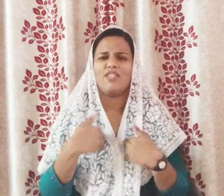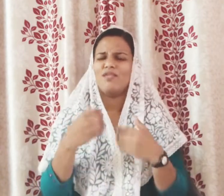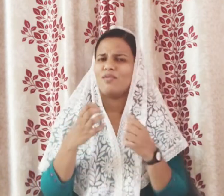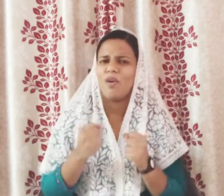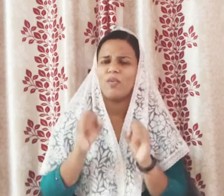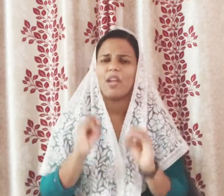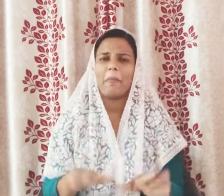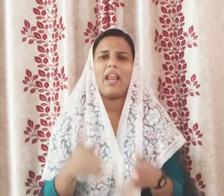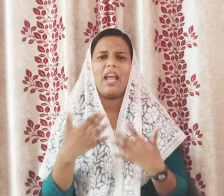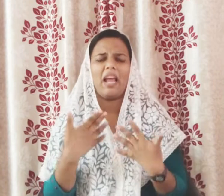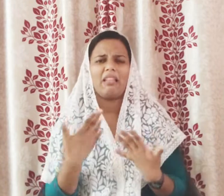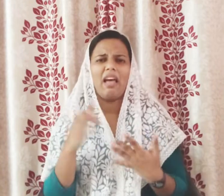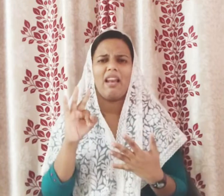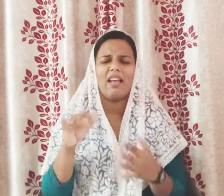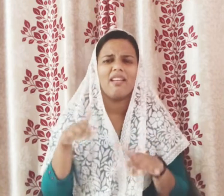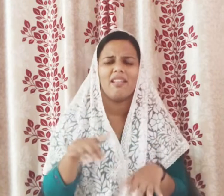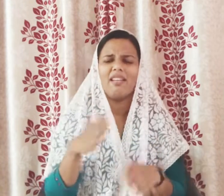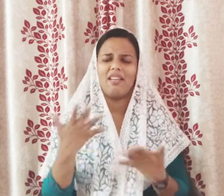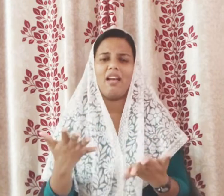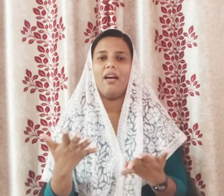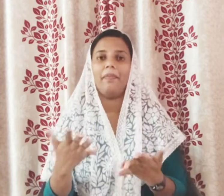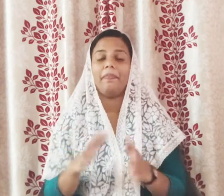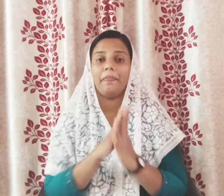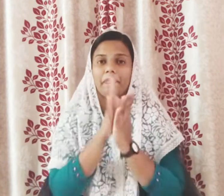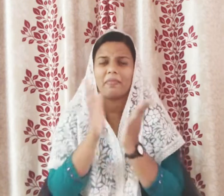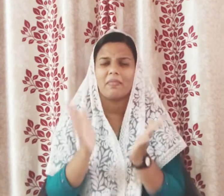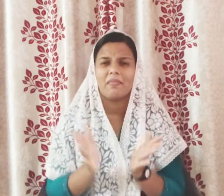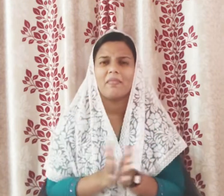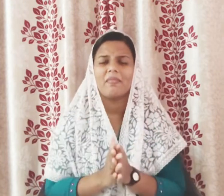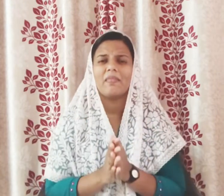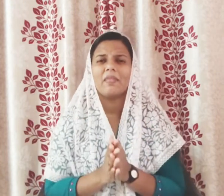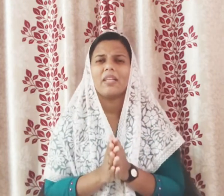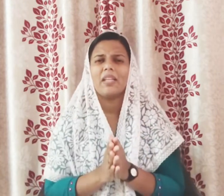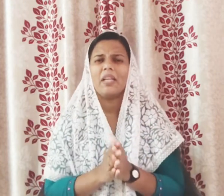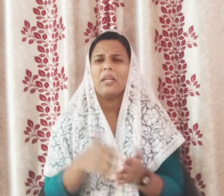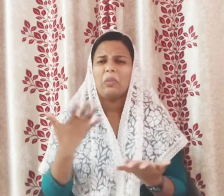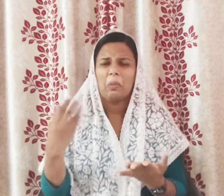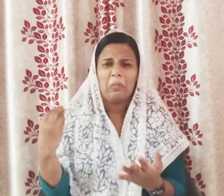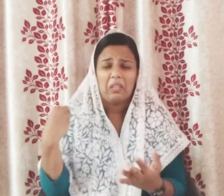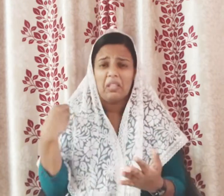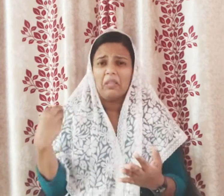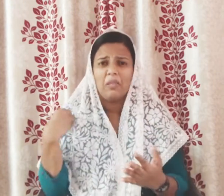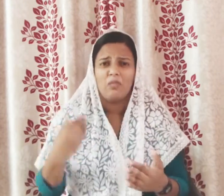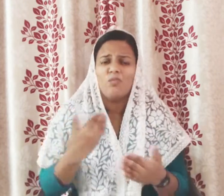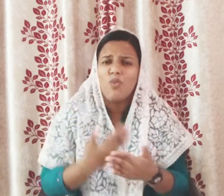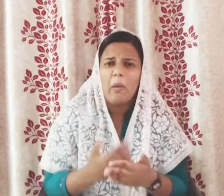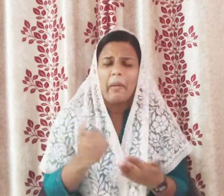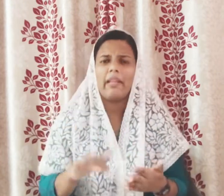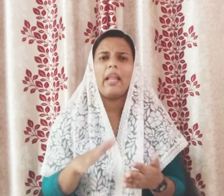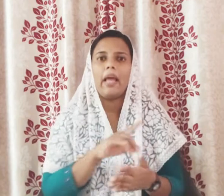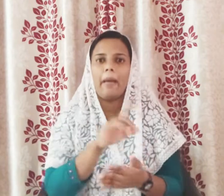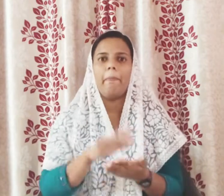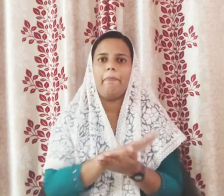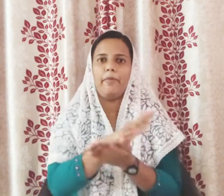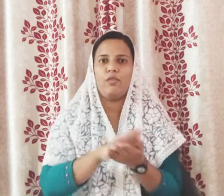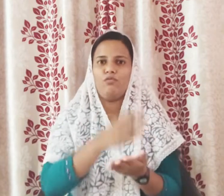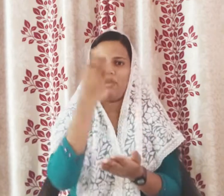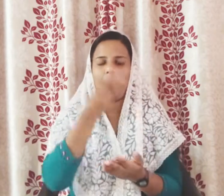സൗഖ്യം വരാത്തത്? എന്തുകൊണ്ടാണ് അങ്ങനെ സംഭവിക്കുന്നത്? എന്തുകൊണ്ടാണ് ആ ഒരു വിഷയം അവൻ ഒരു കീറാമുട്ടി പോലെ കിടക്കുന്നത് എന്നൊക്കെ പരിശുദ്ധാത്മാവ് പറഞ്ഞു